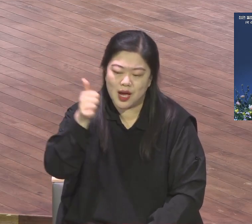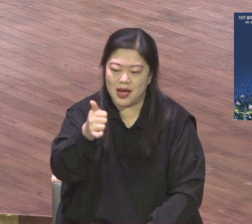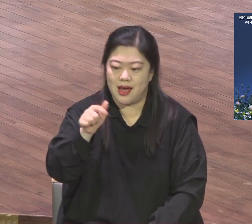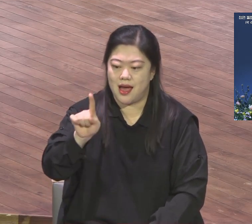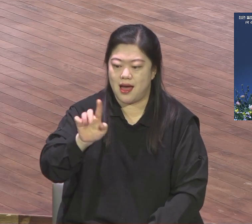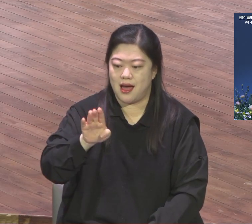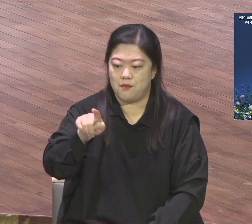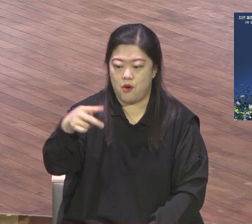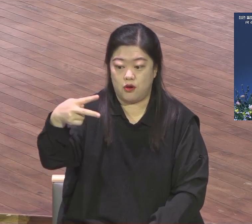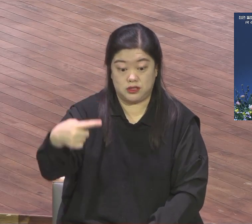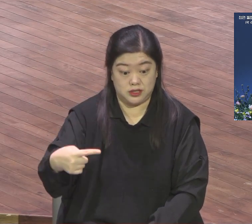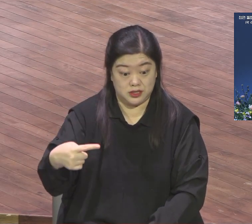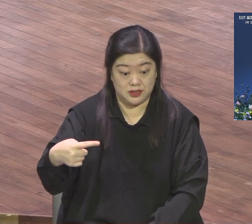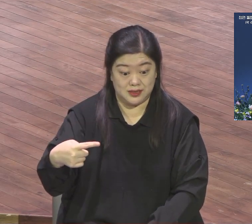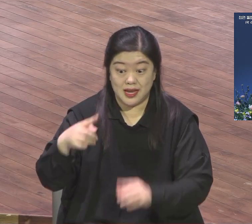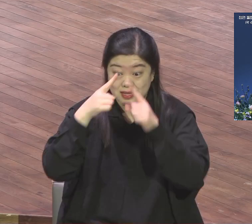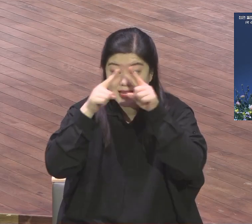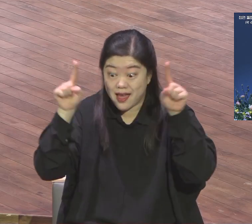하버드 대학생